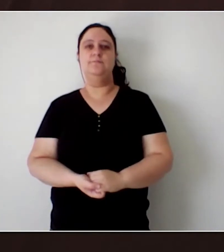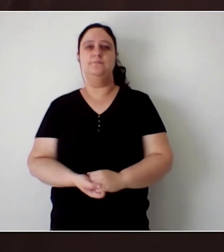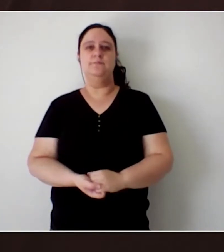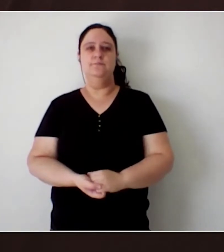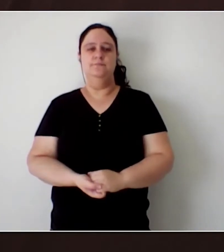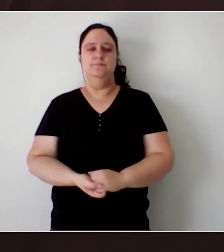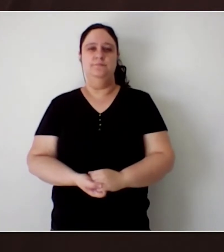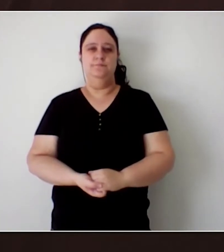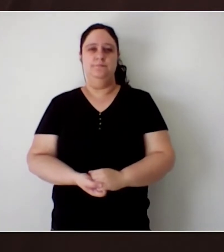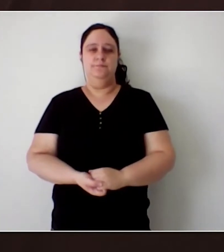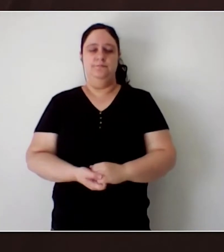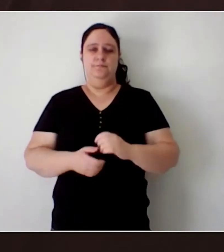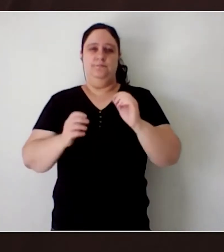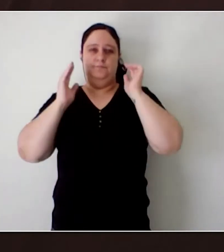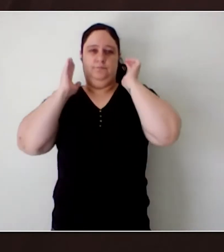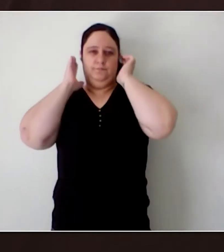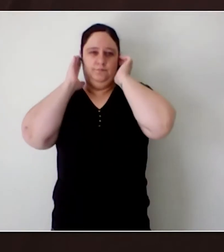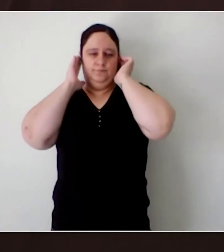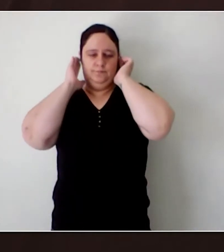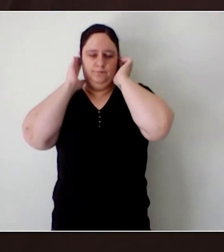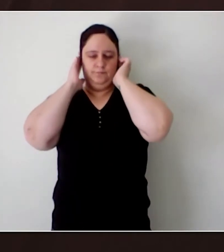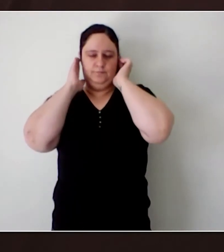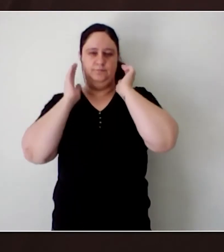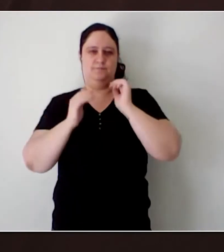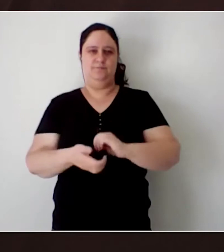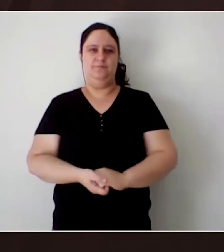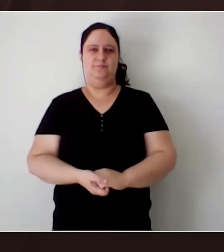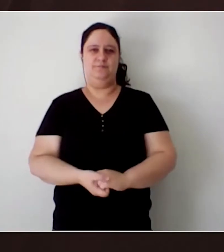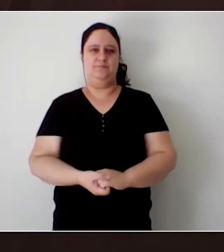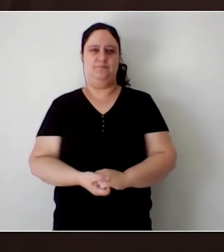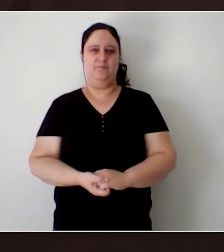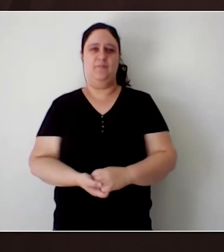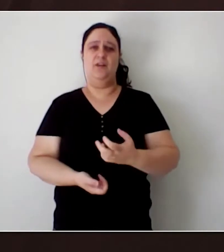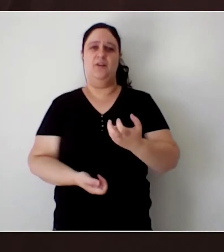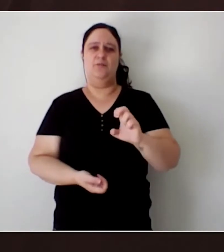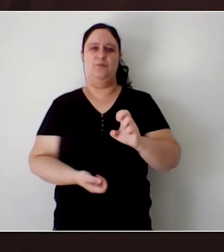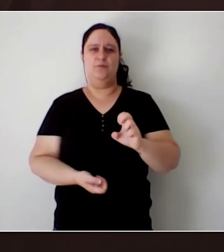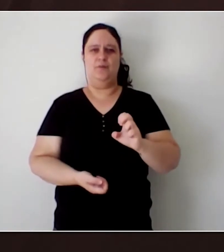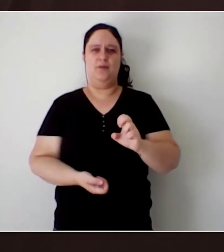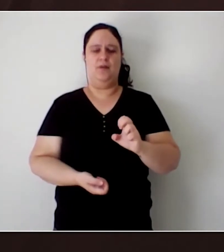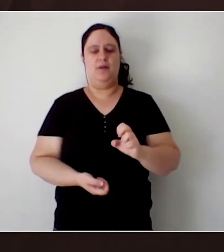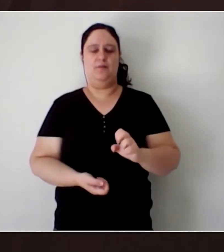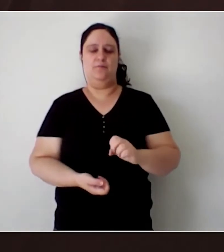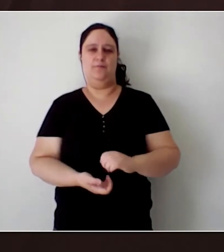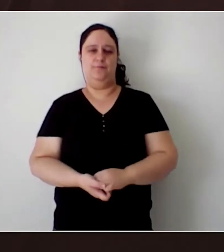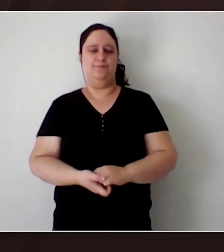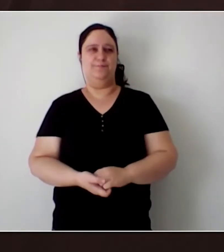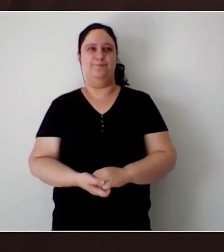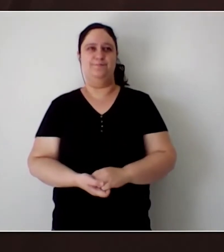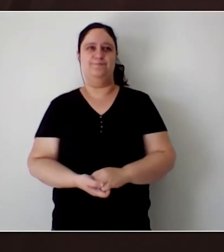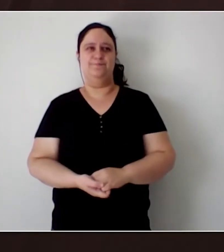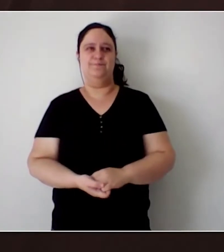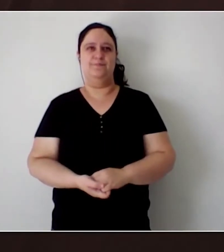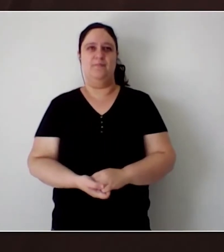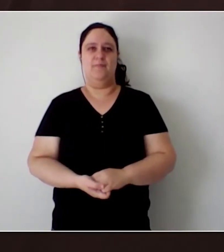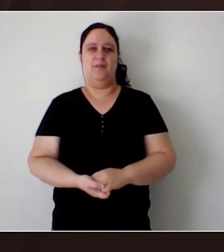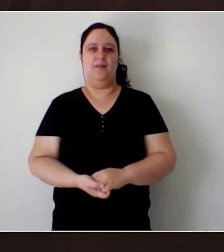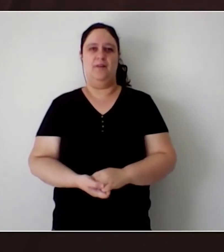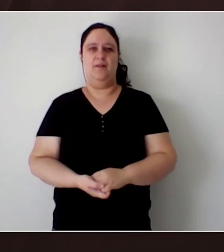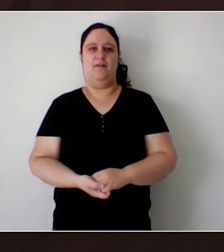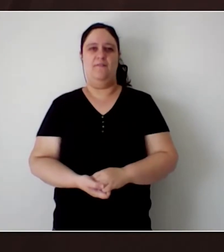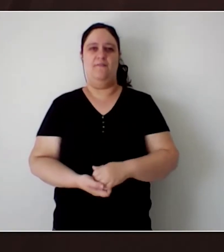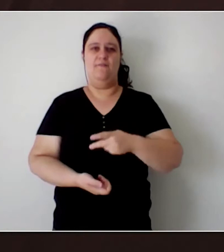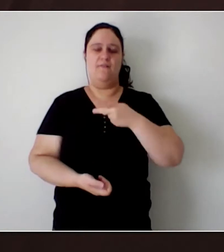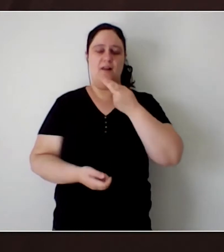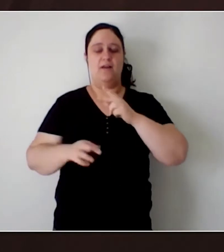queria dizer, eu não quero confrontar, não quero contrariar essa interpretação, mas eu quero dizer para vocês,